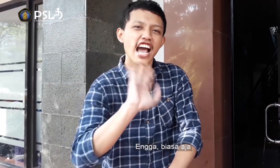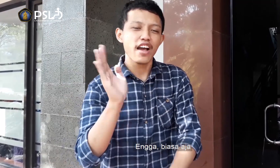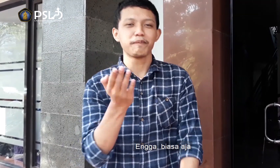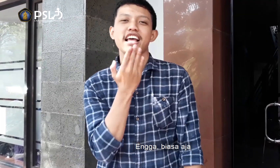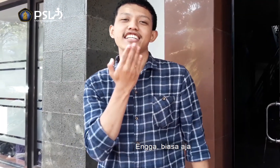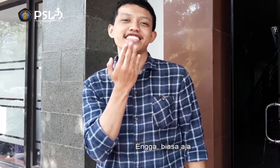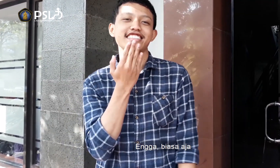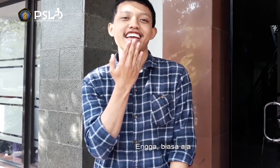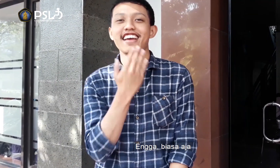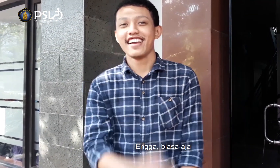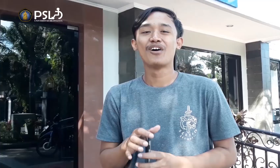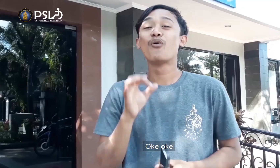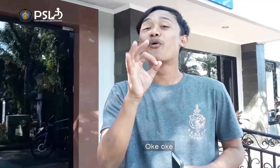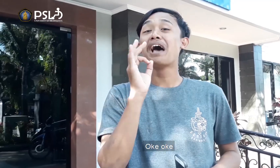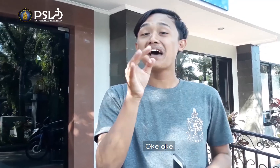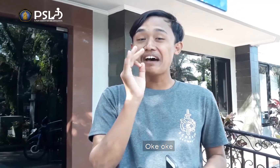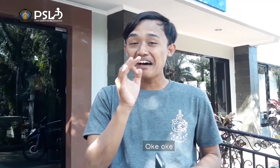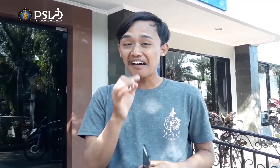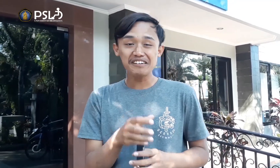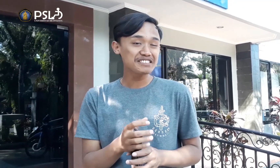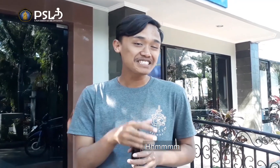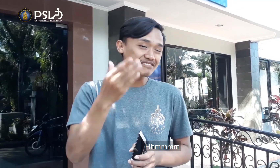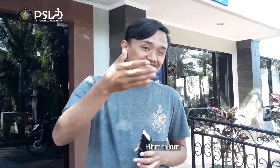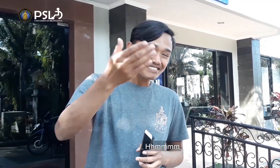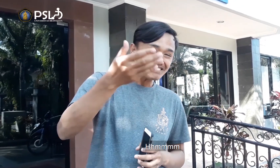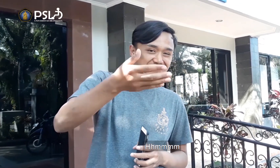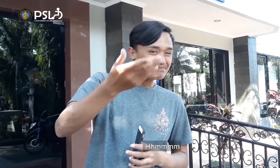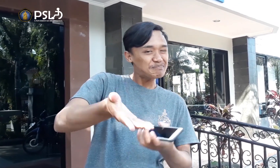Enggak, biasa aja. Oke.